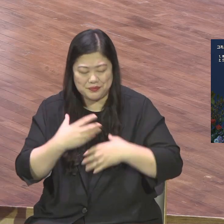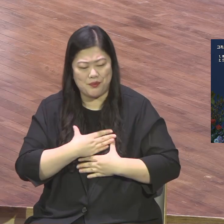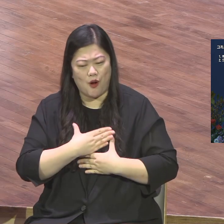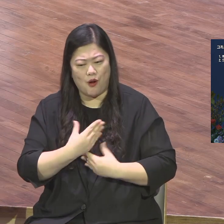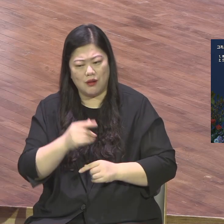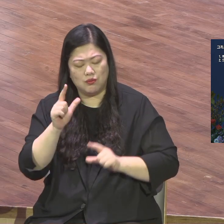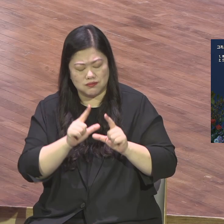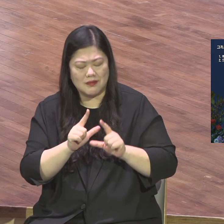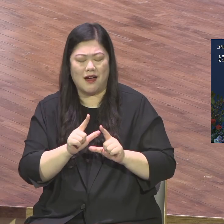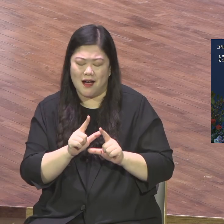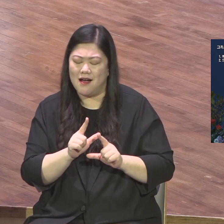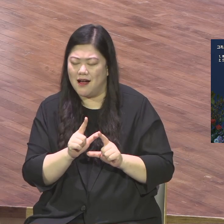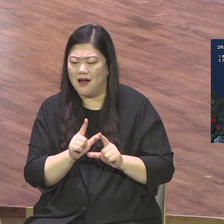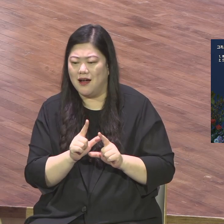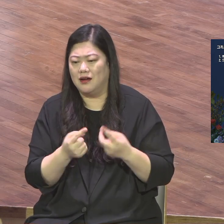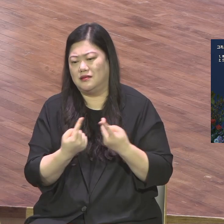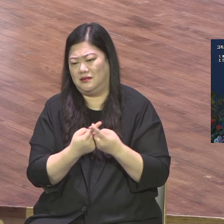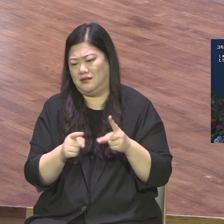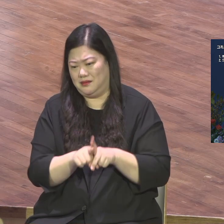성도 여러분,